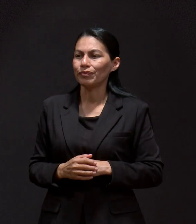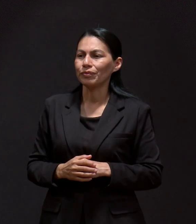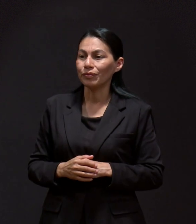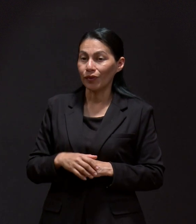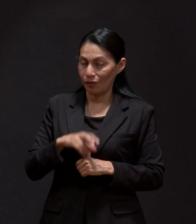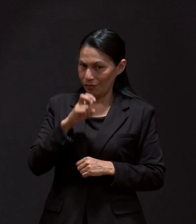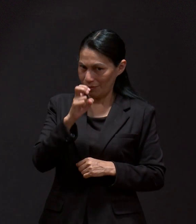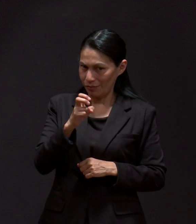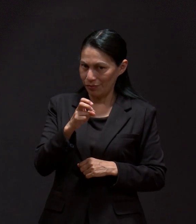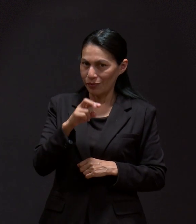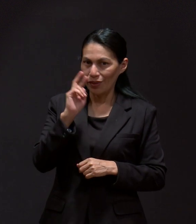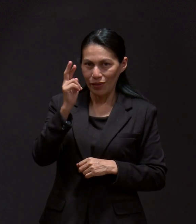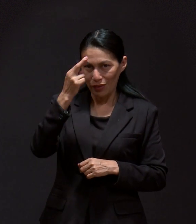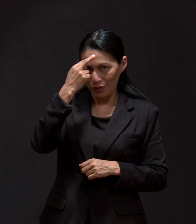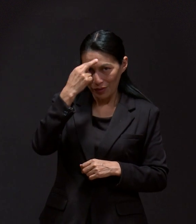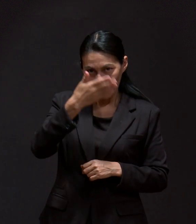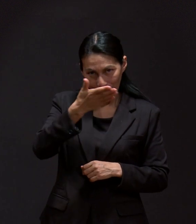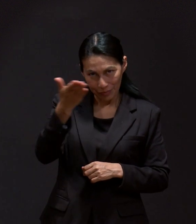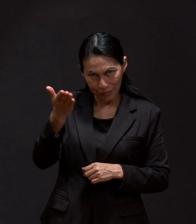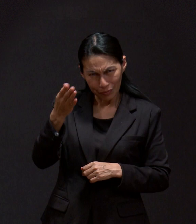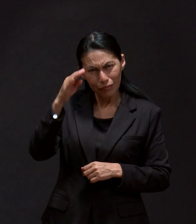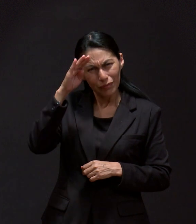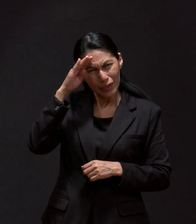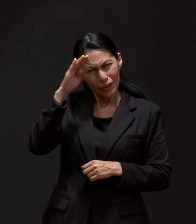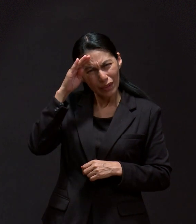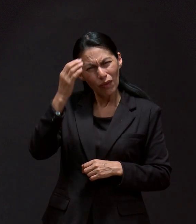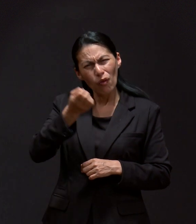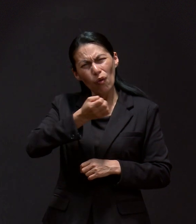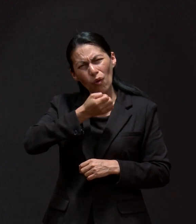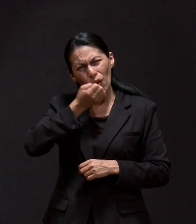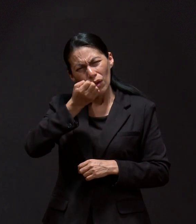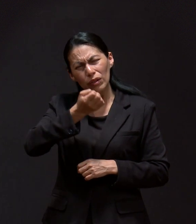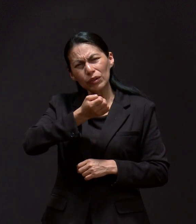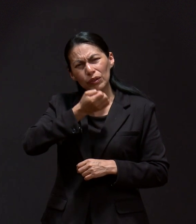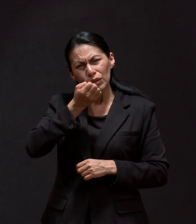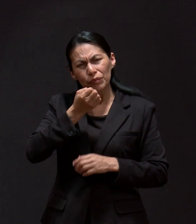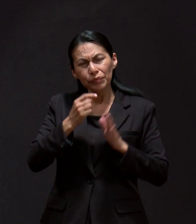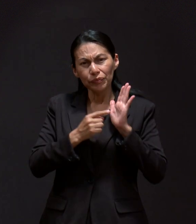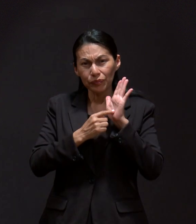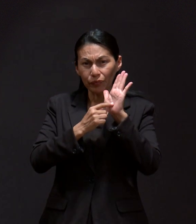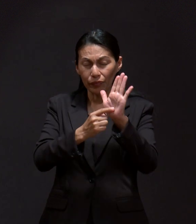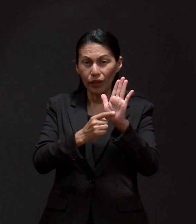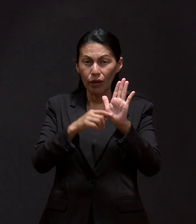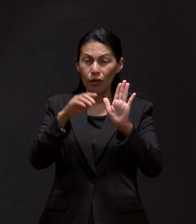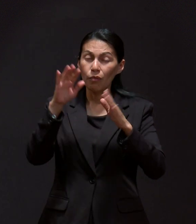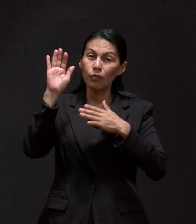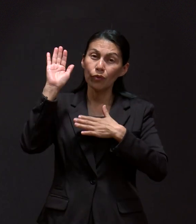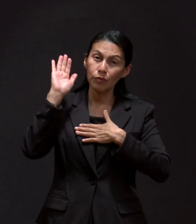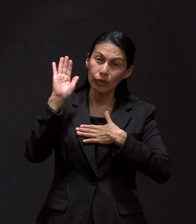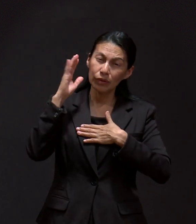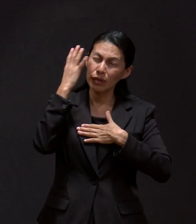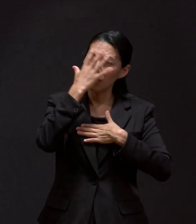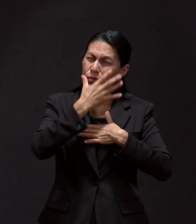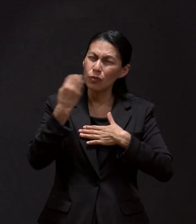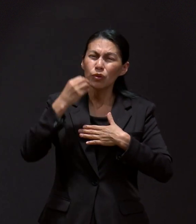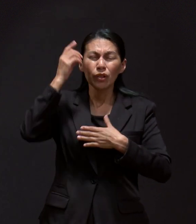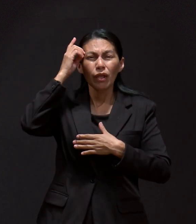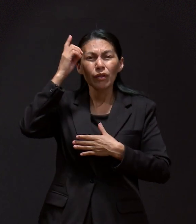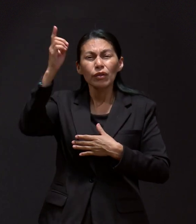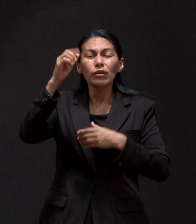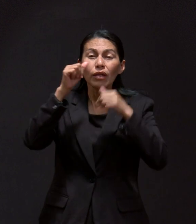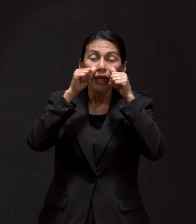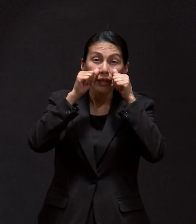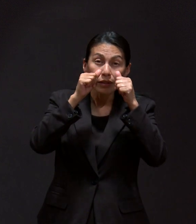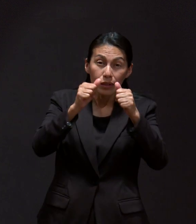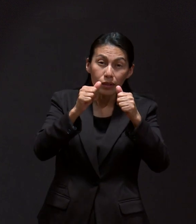uno así que en oración meditemos en esta maravillosa promesa de que